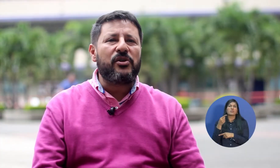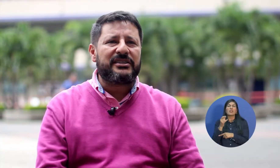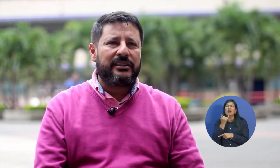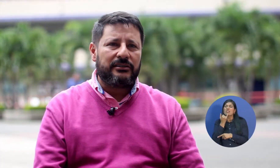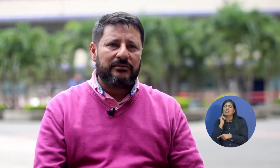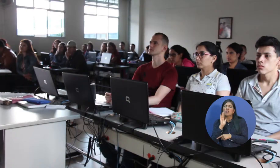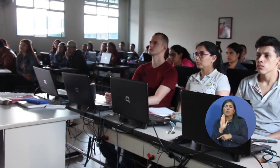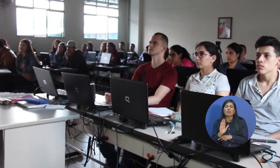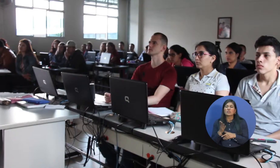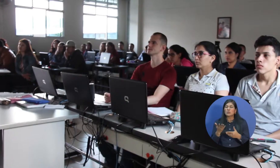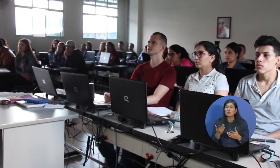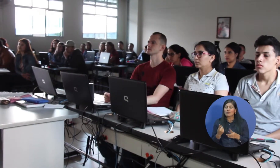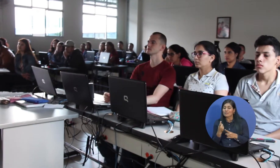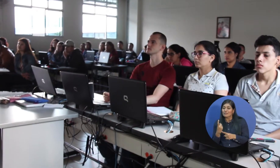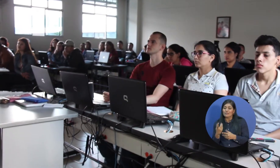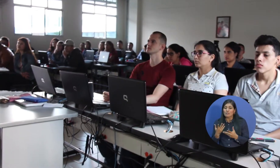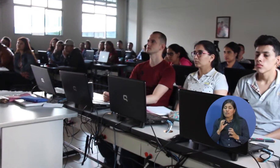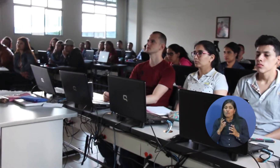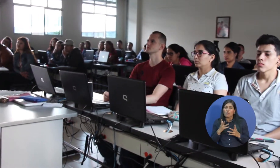signo lingüístico.